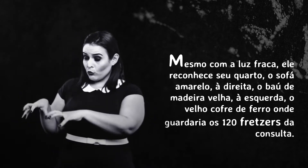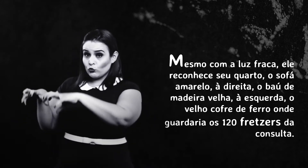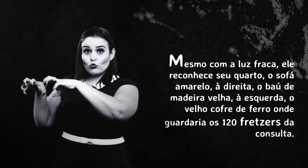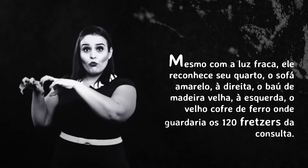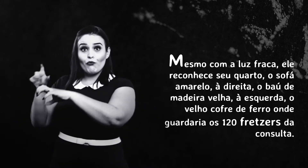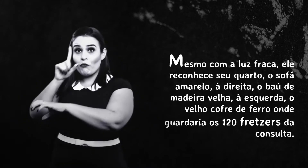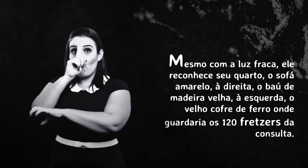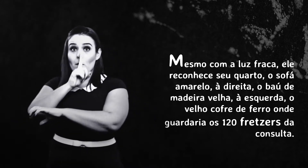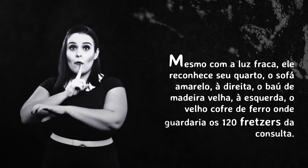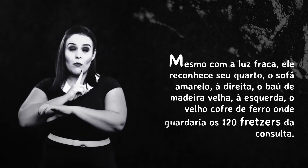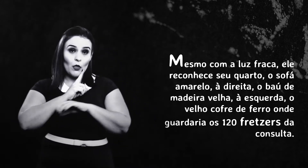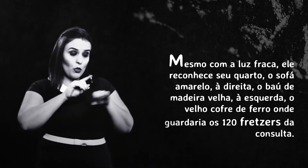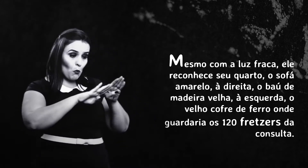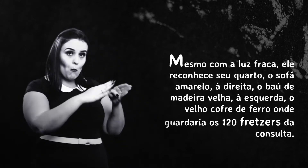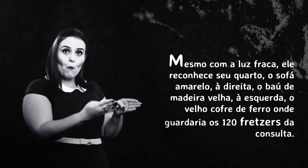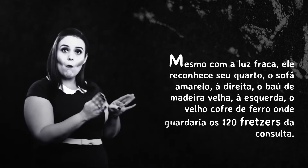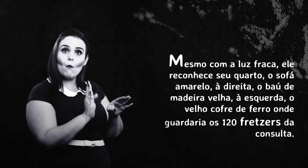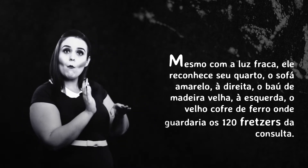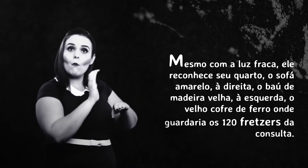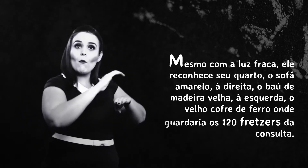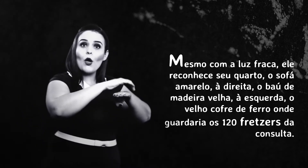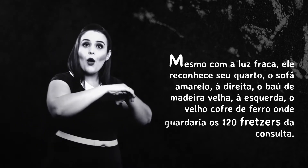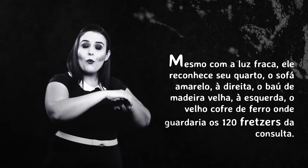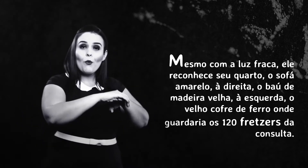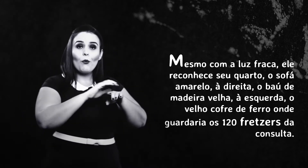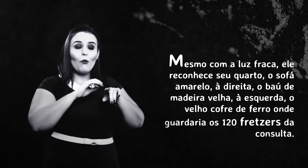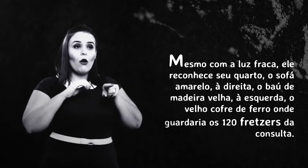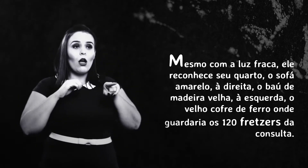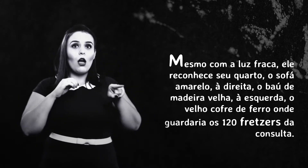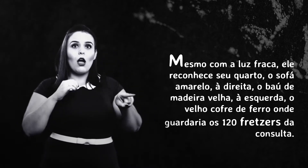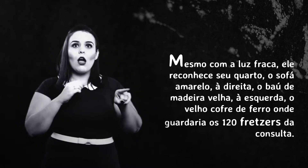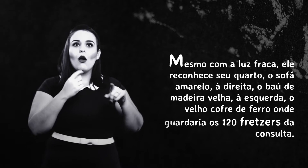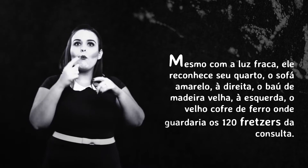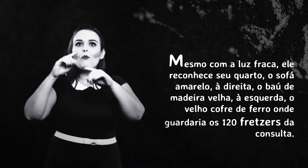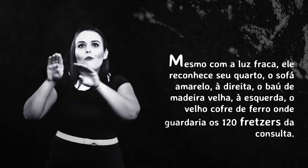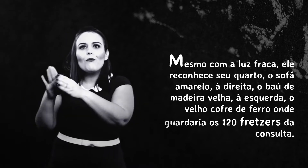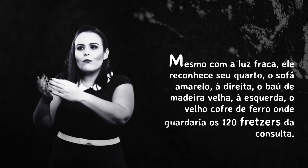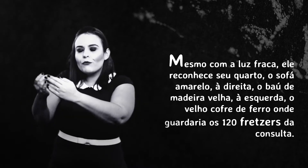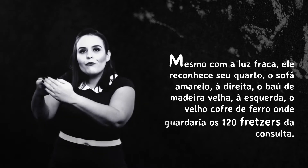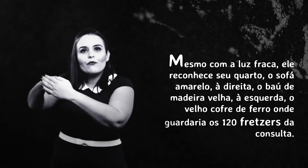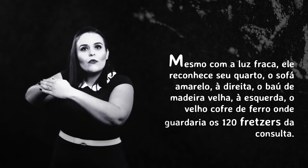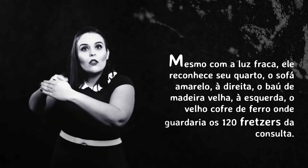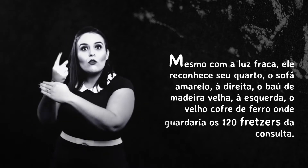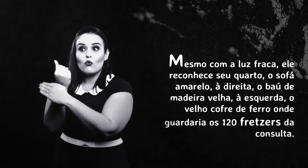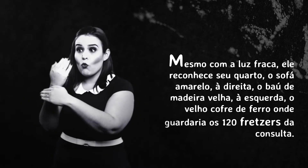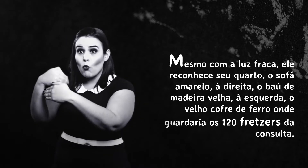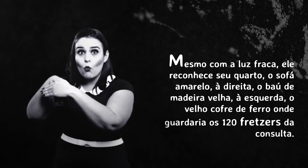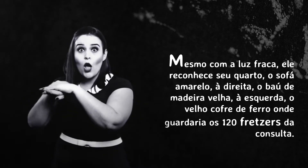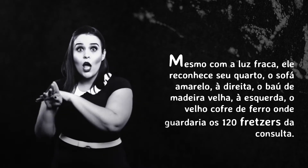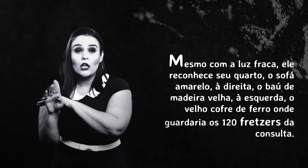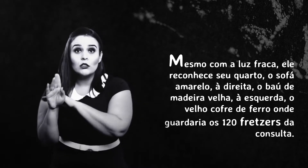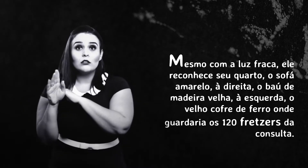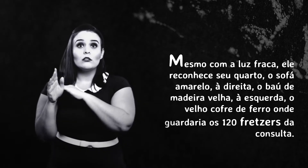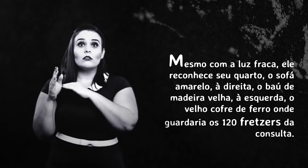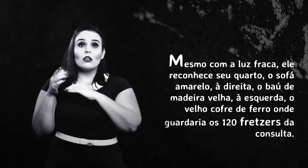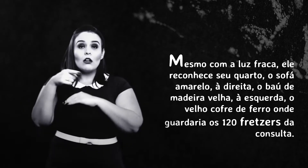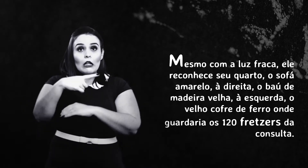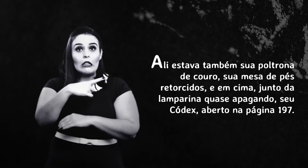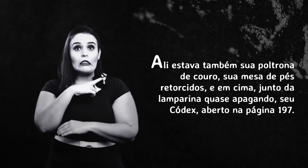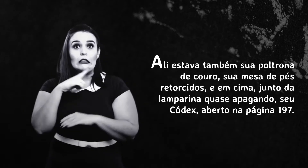de madeira velha à esquerda, o velho cofre de ferro onde guardaria os 120 Fretzers da consulta. Ali